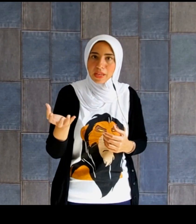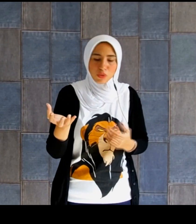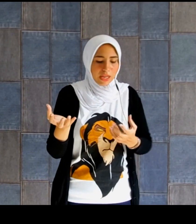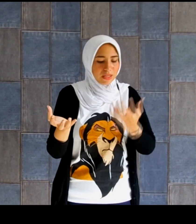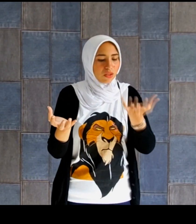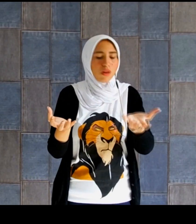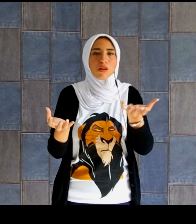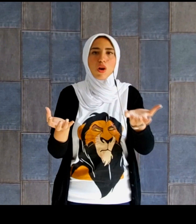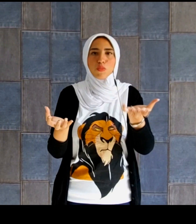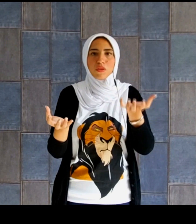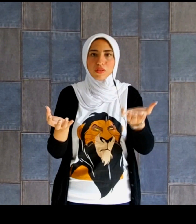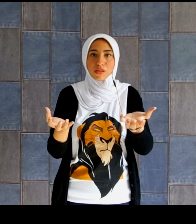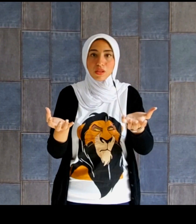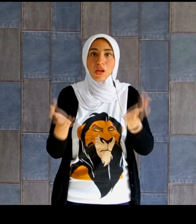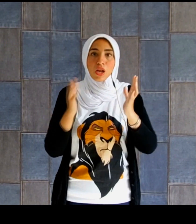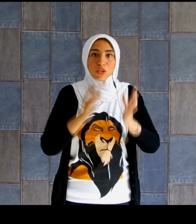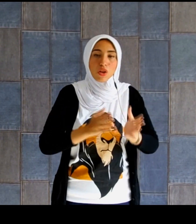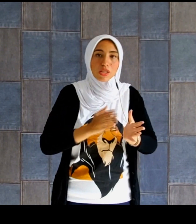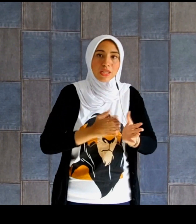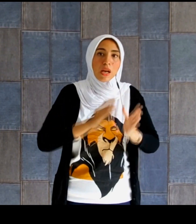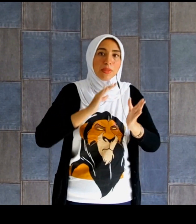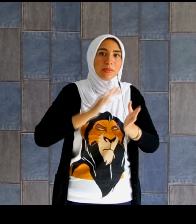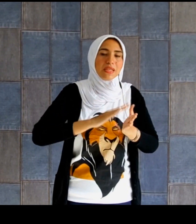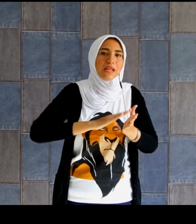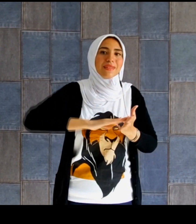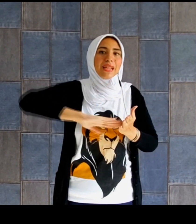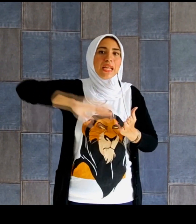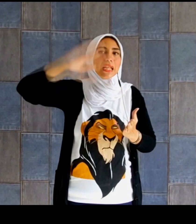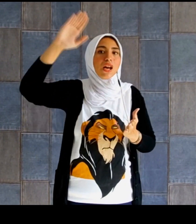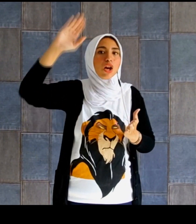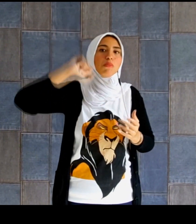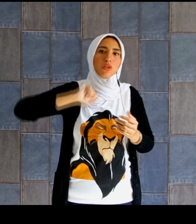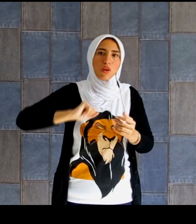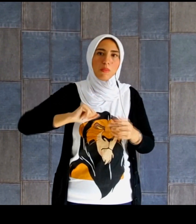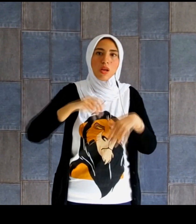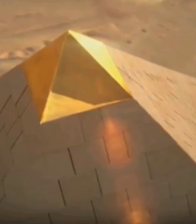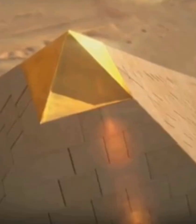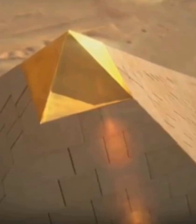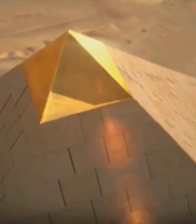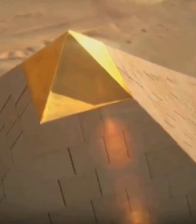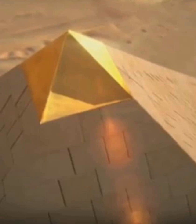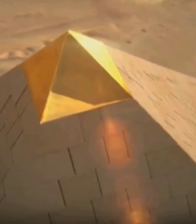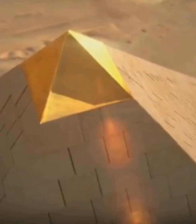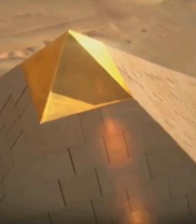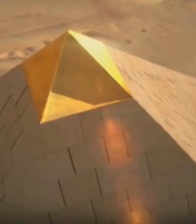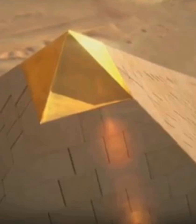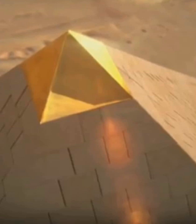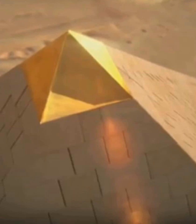بينتج عندي طاقة كهروموناتيسية الطاقة دي بتبتدي انها تتجه الى قمة الهرم قمة الهرم بقى فيها كابستون او